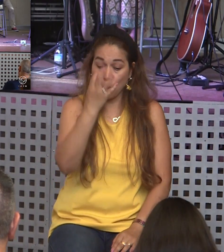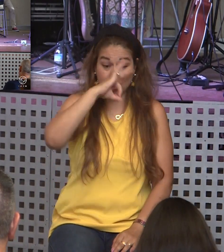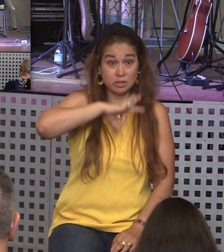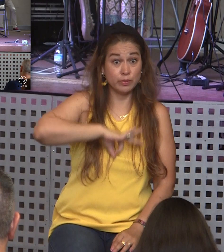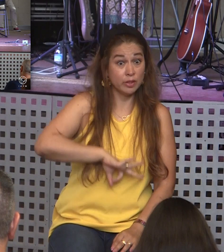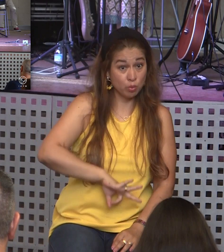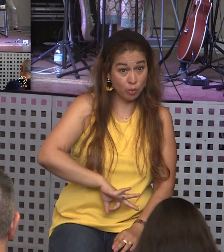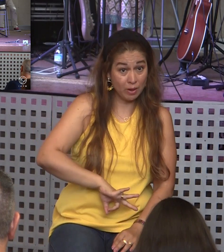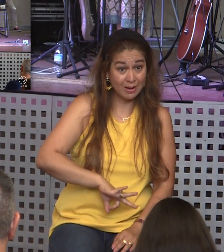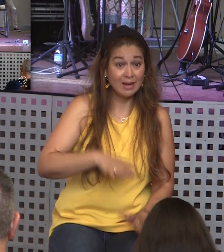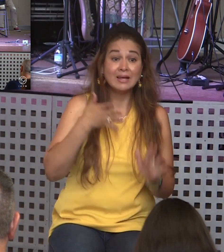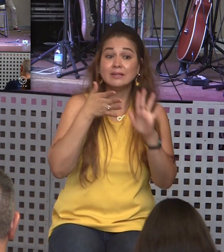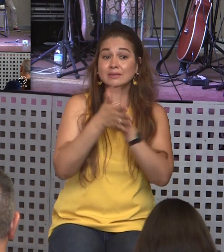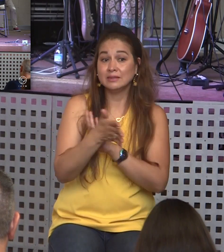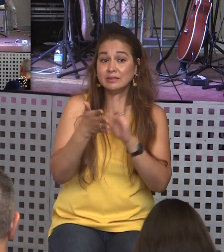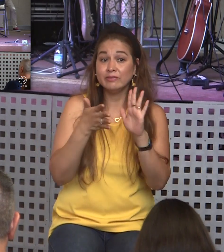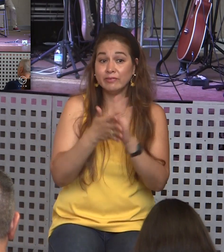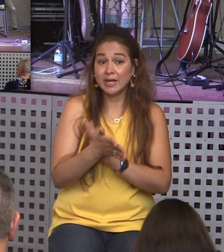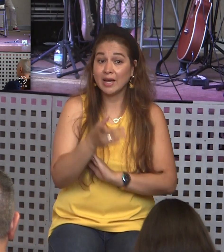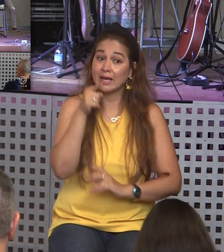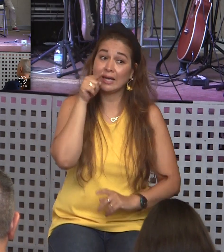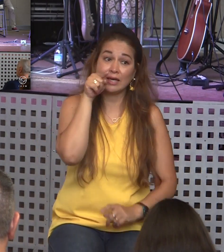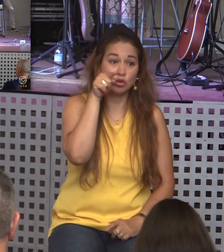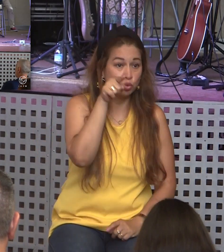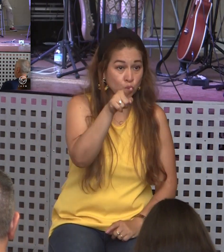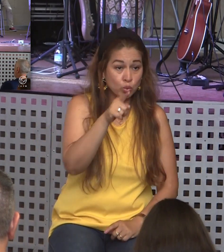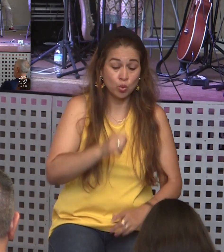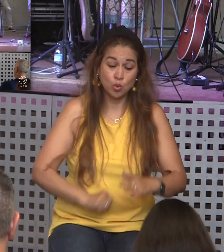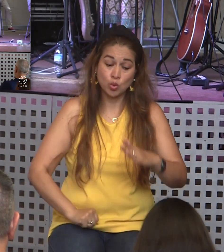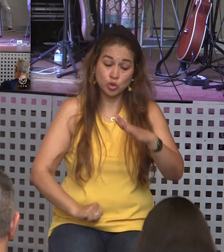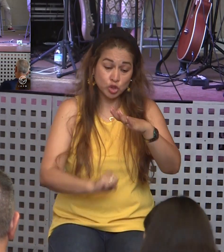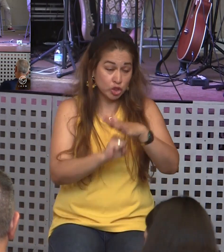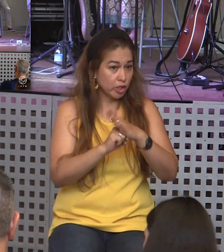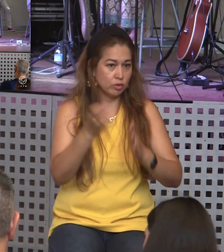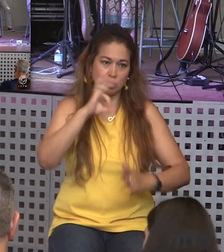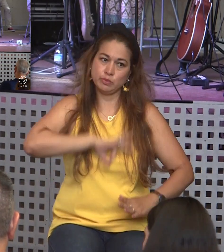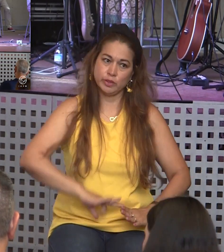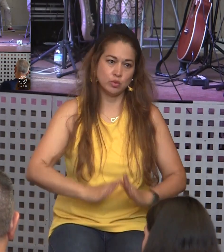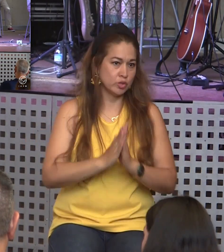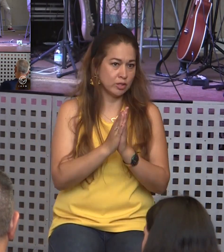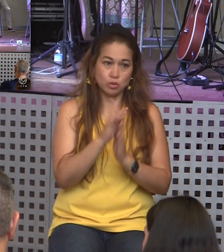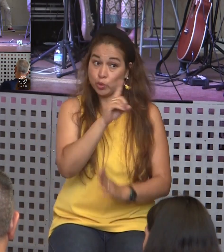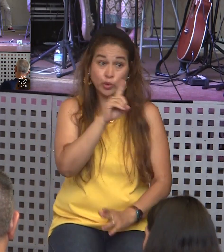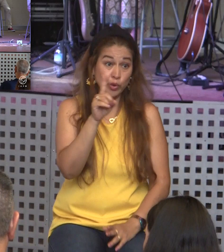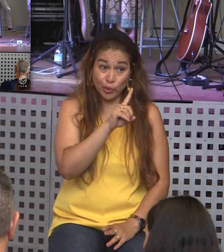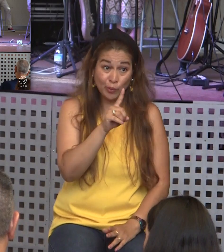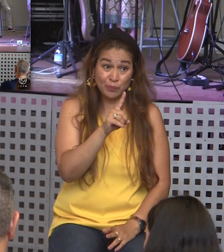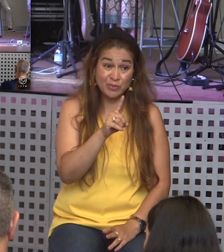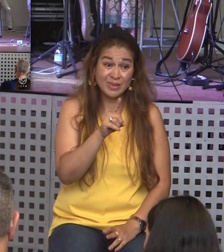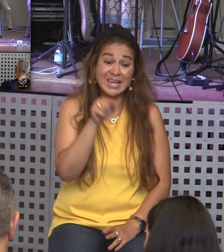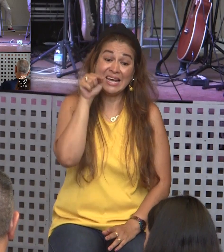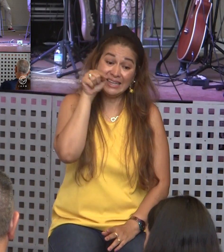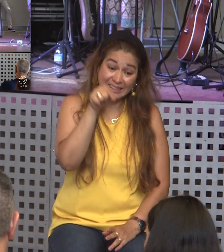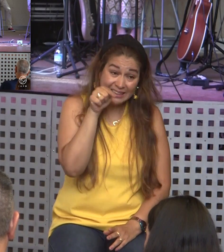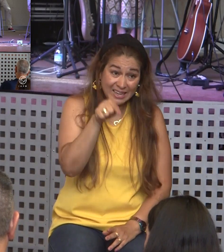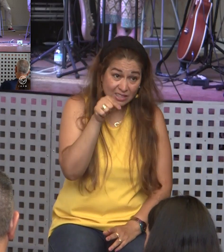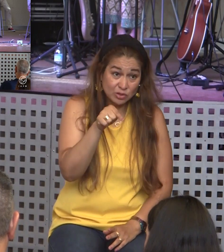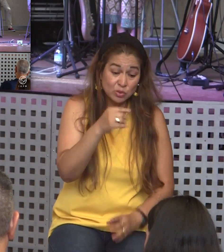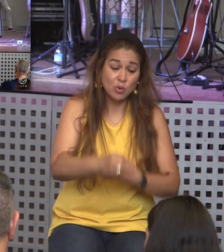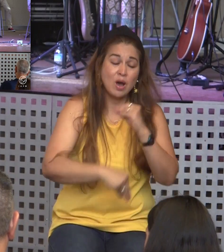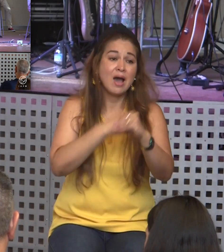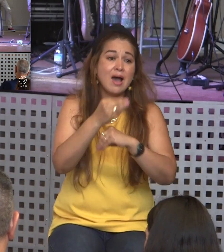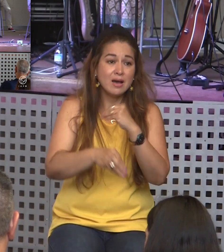no somos llenos del Espíritu Santo, que nos impide ver a